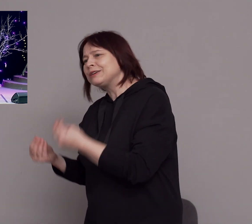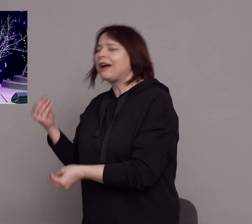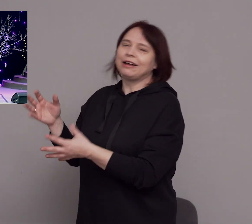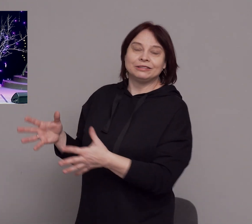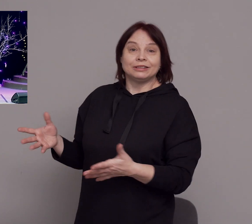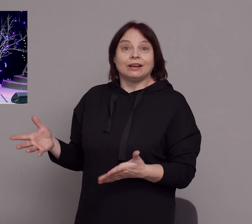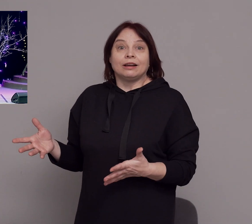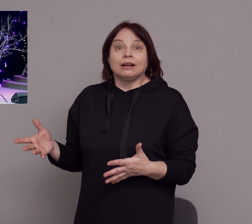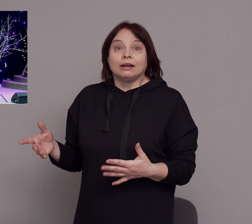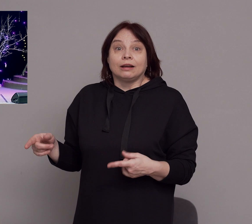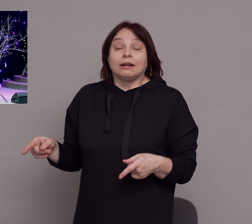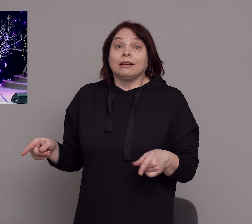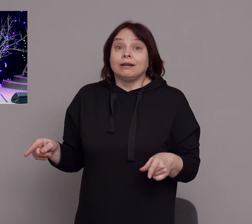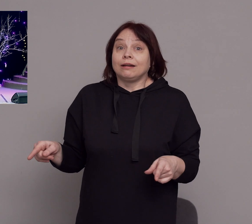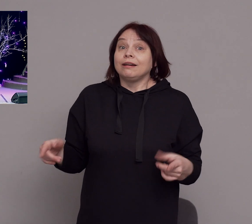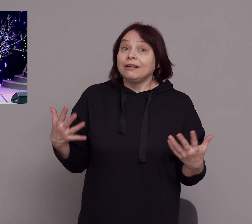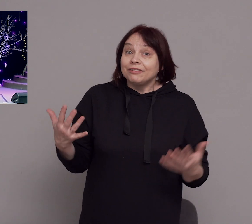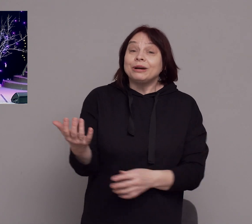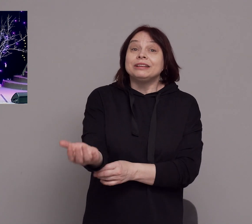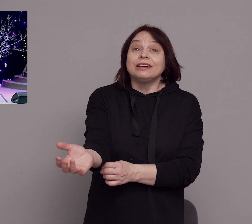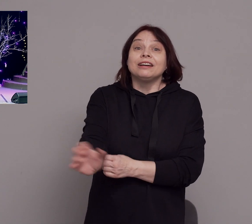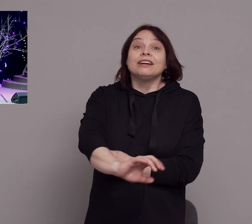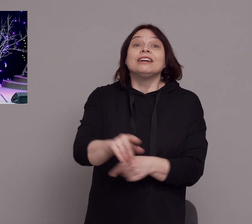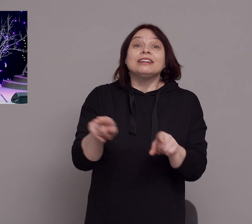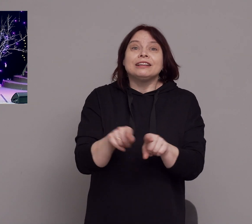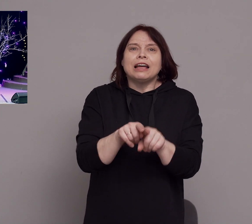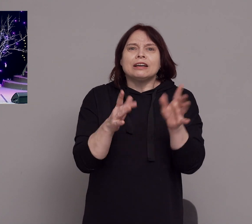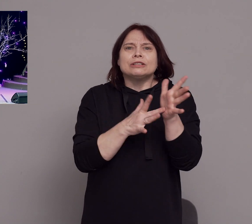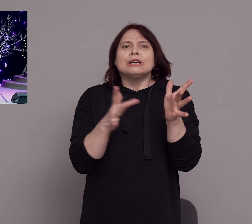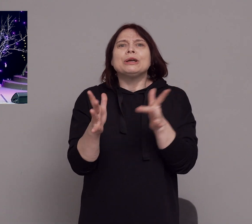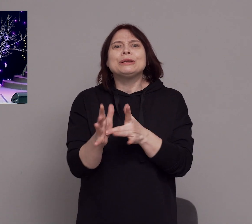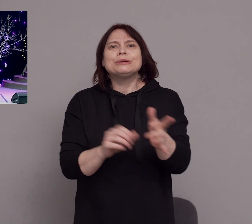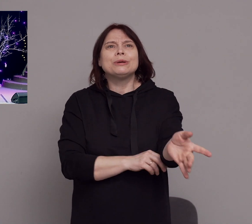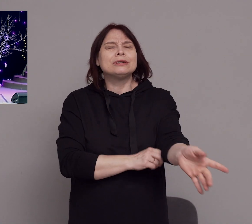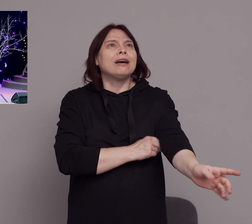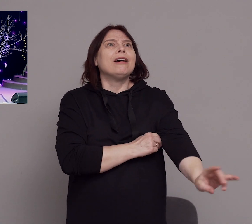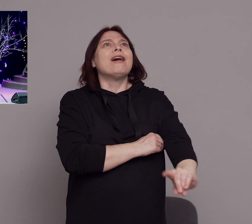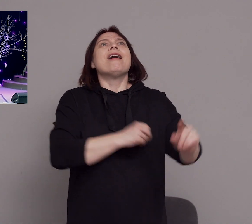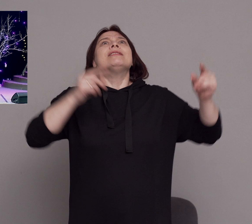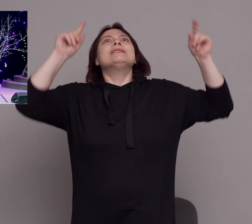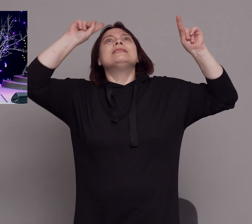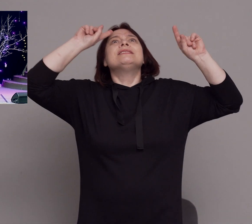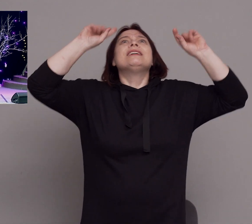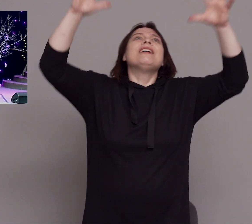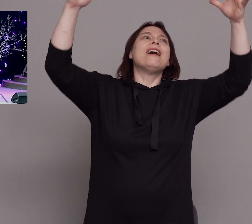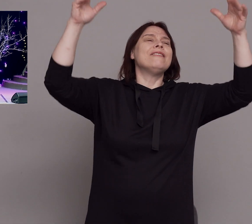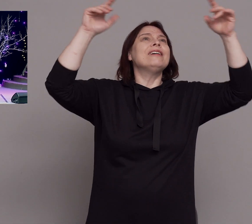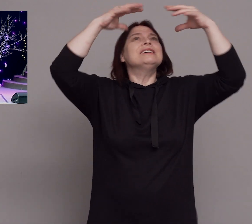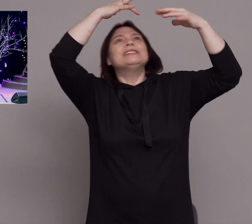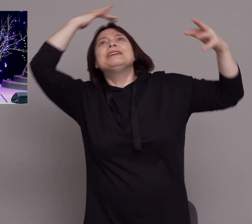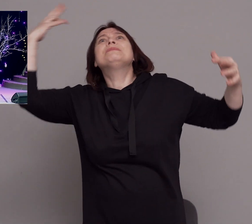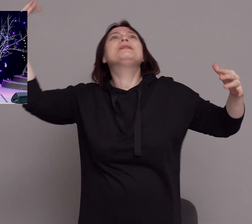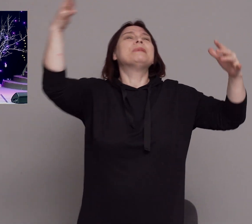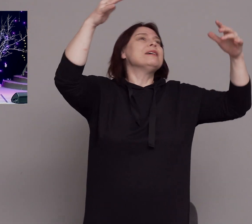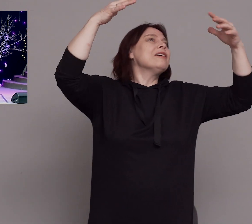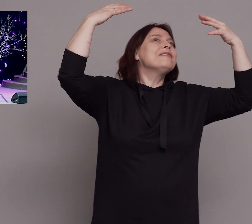обозначает, что Он стал слугой, Он пришел, чтобы послужить. Когда Он пришел, Его рождение не было встречено человеческой славой,